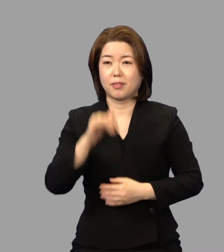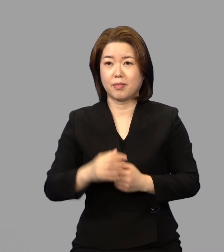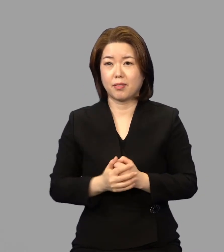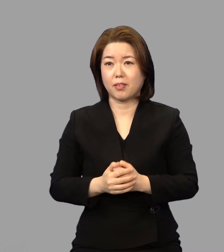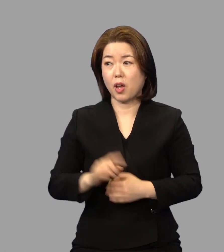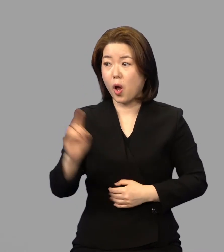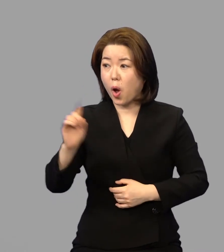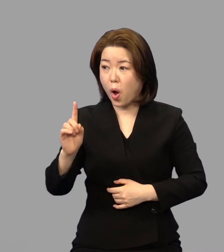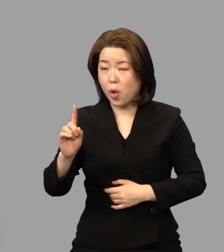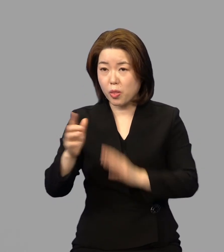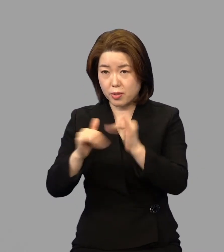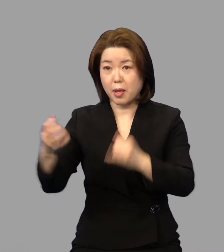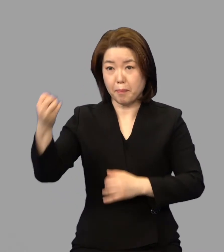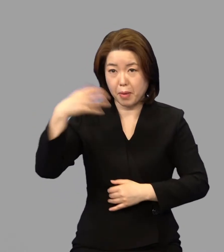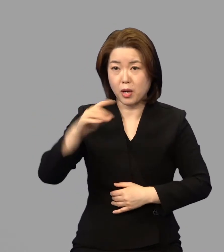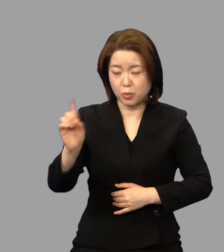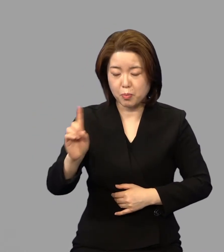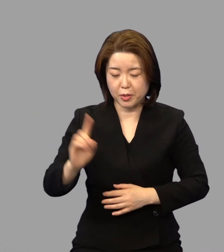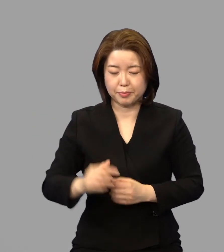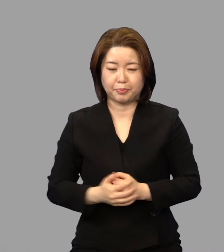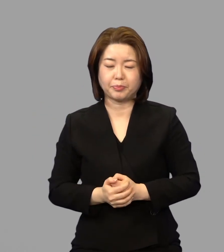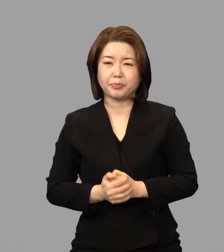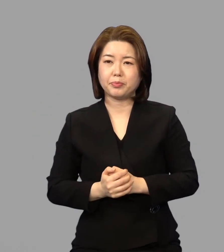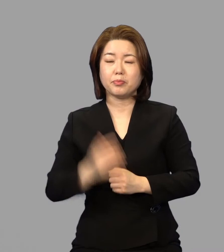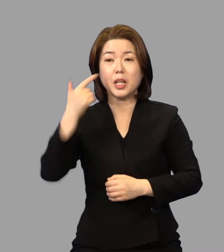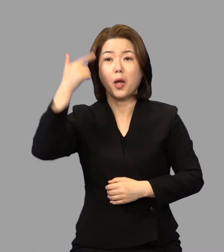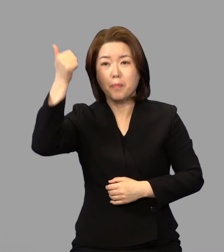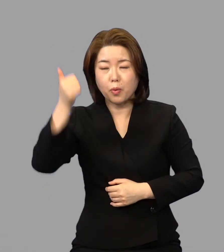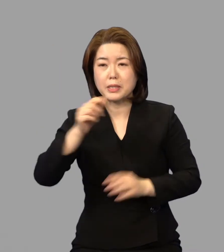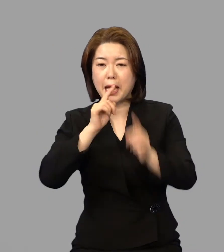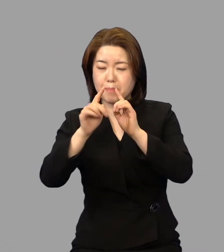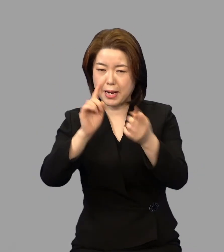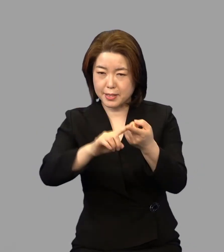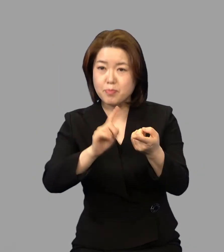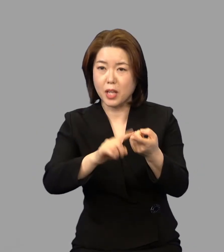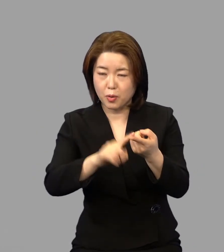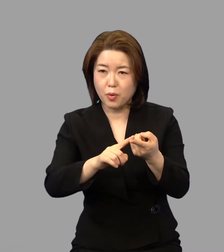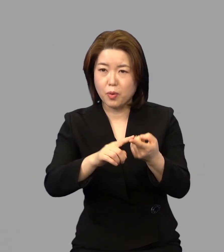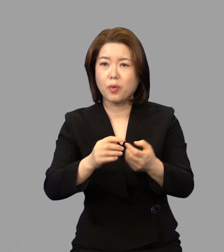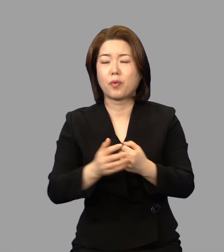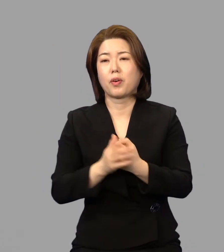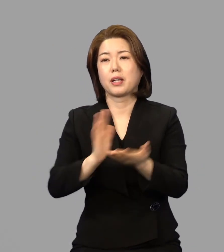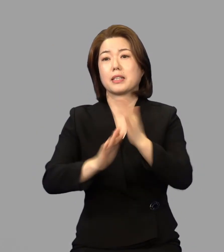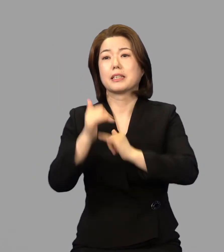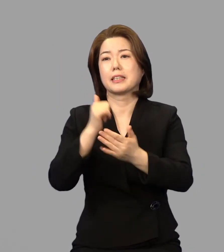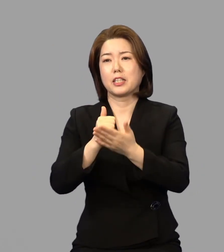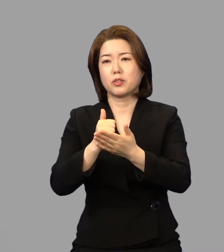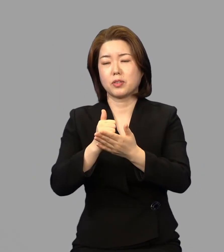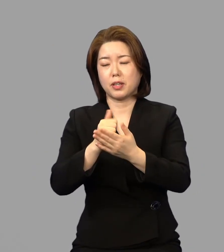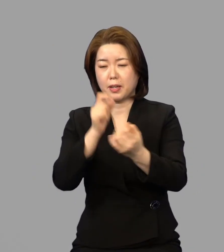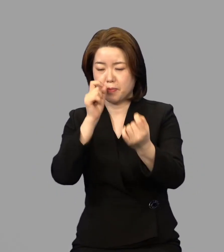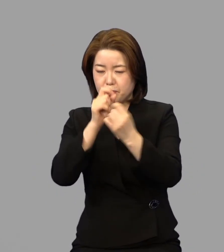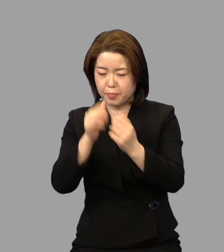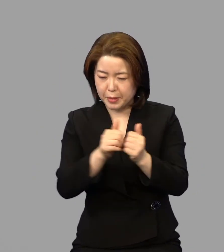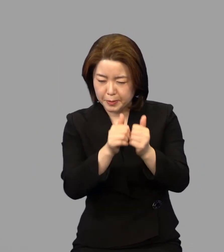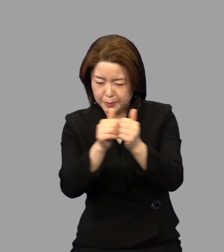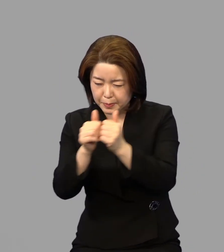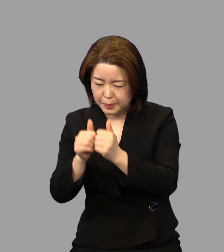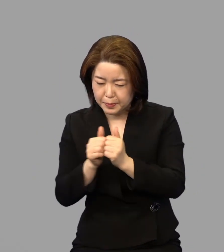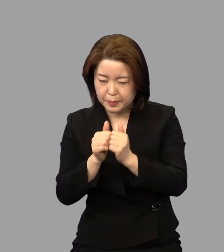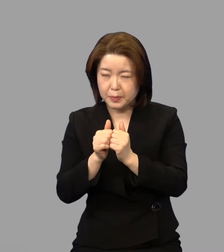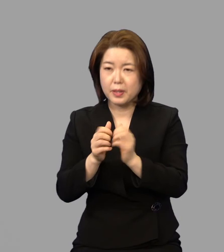어떤 분이 또 그러세요. 목사님 말씀대로 예수님과 그렇게 친밀하게